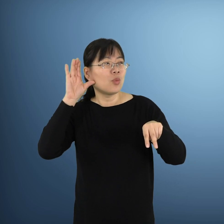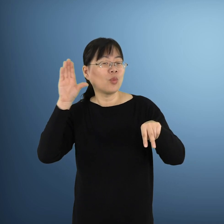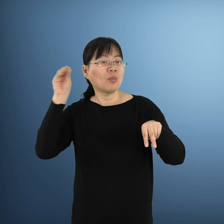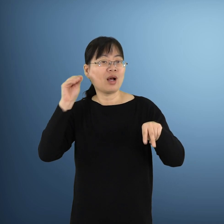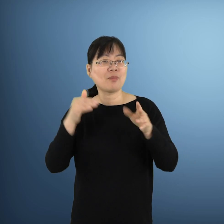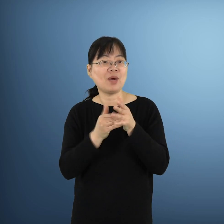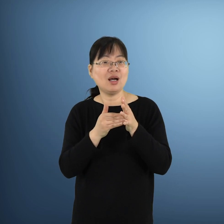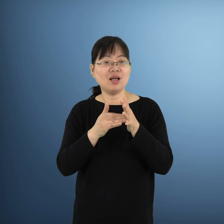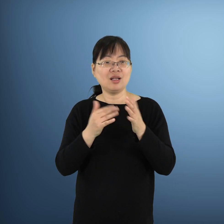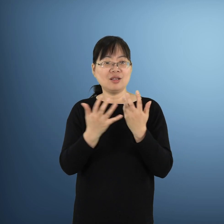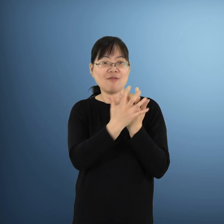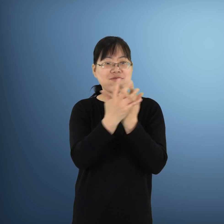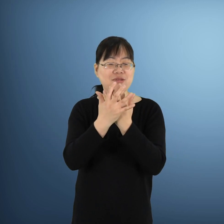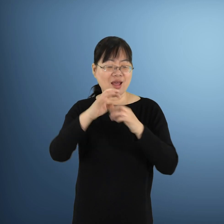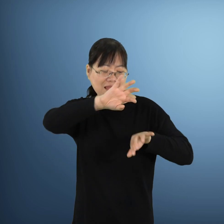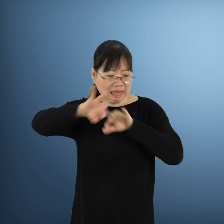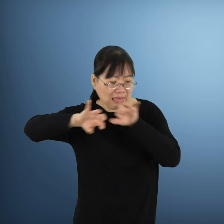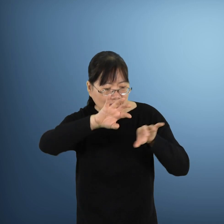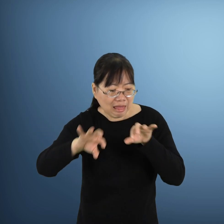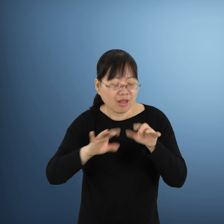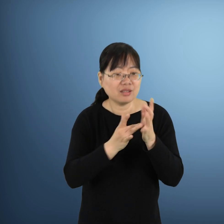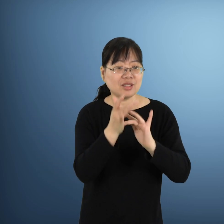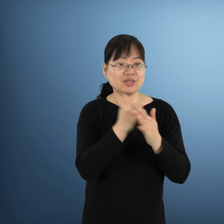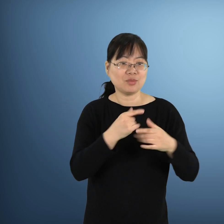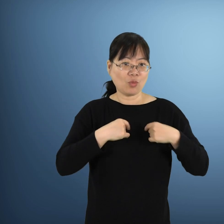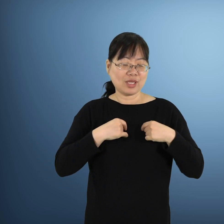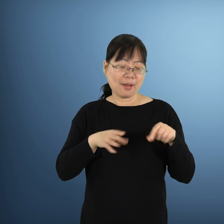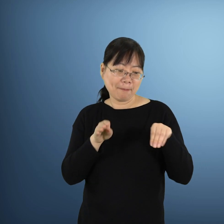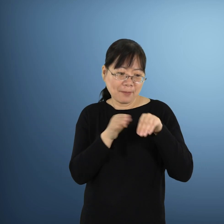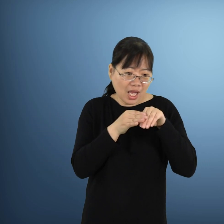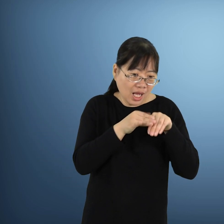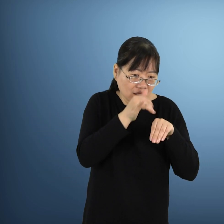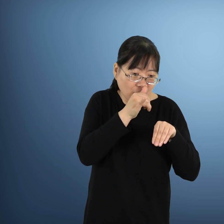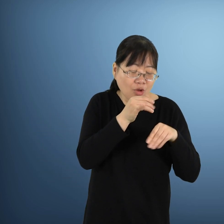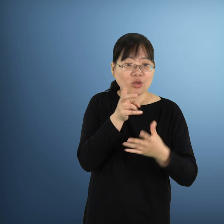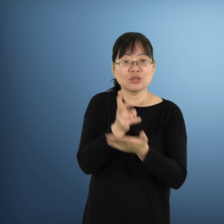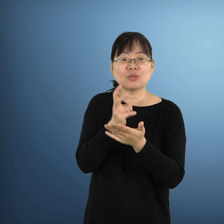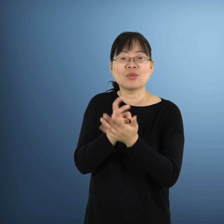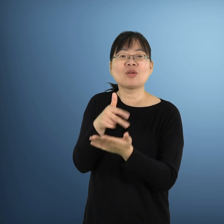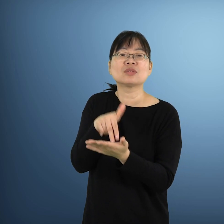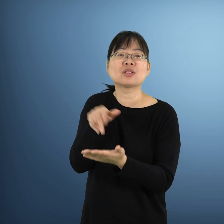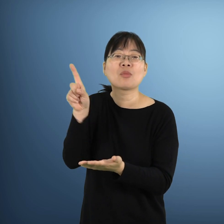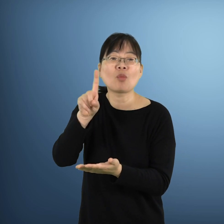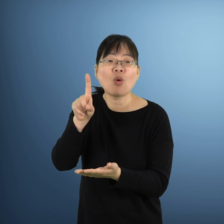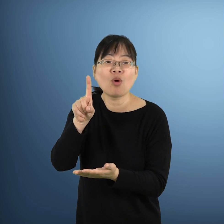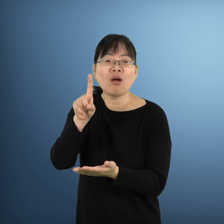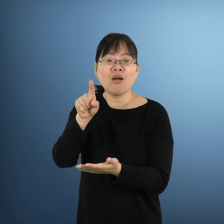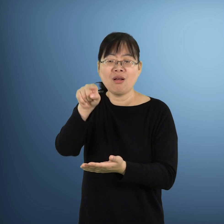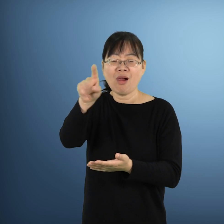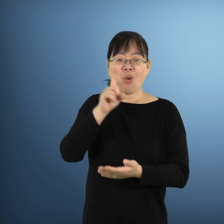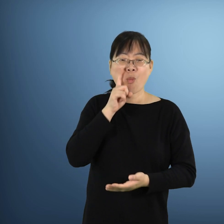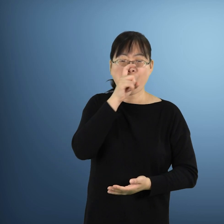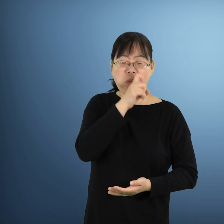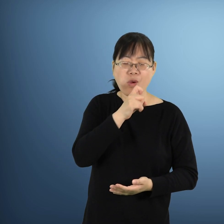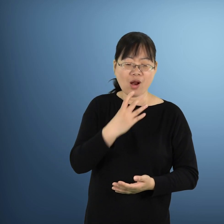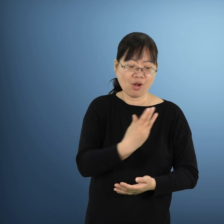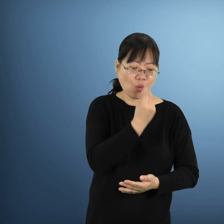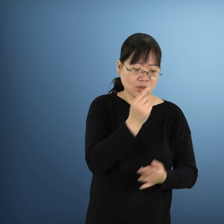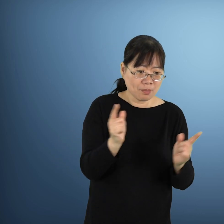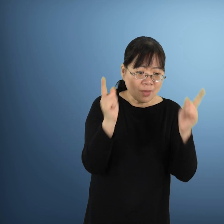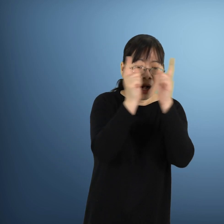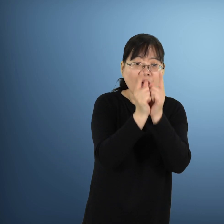예수님 옷가에 손을 대죠. 그럼 율법상 부정과